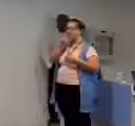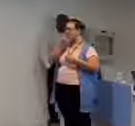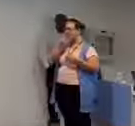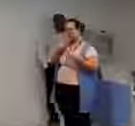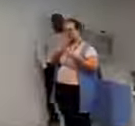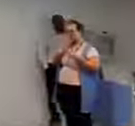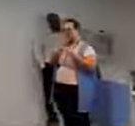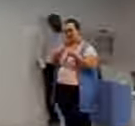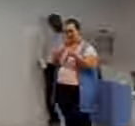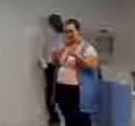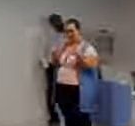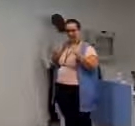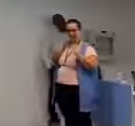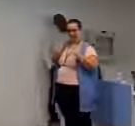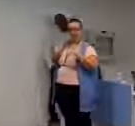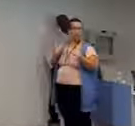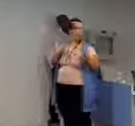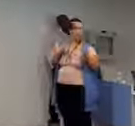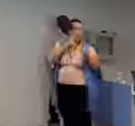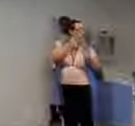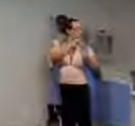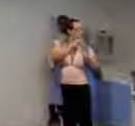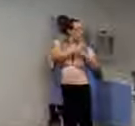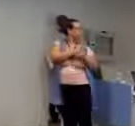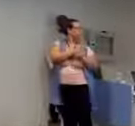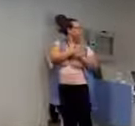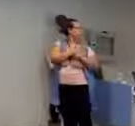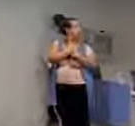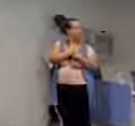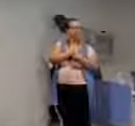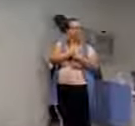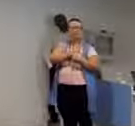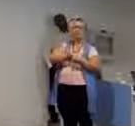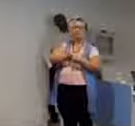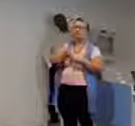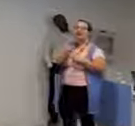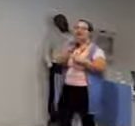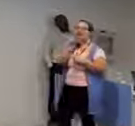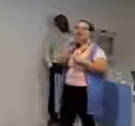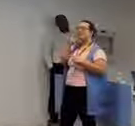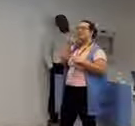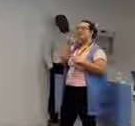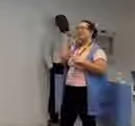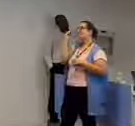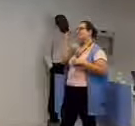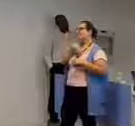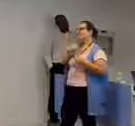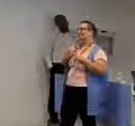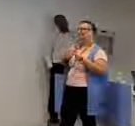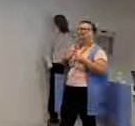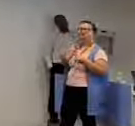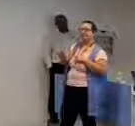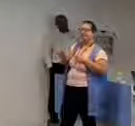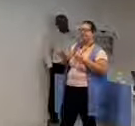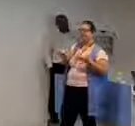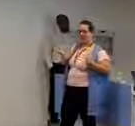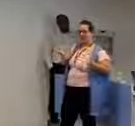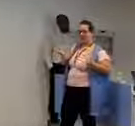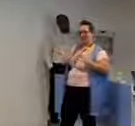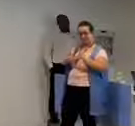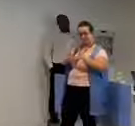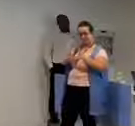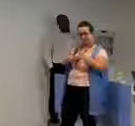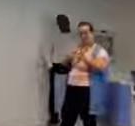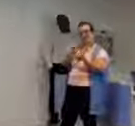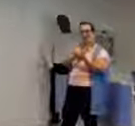Okay? Então, esse aqui é o cenário que vocês vão encontrar, pessoal. Não estou querendo desmotivá-los, não. Estou só querendo mostrar qual é a